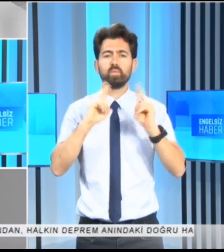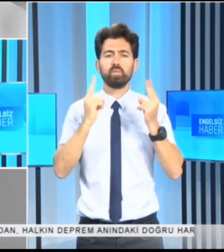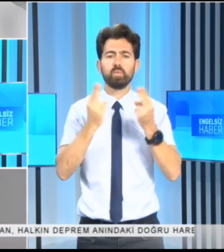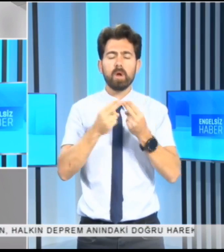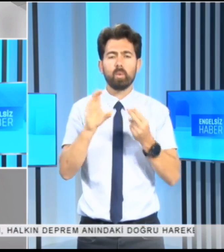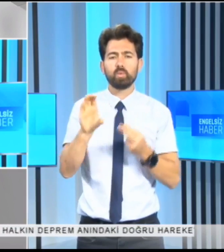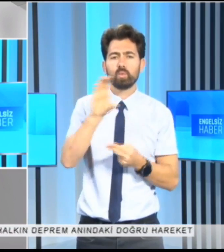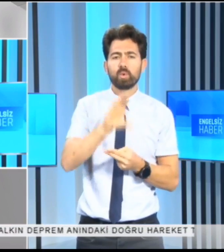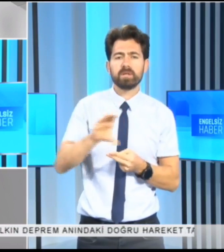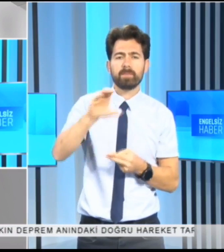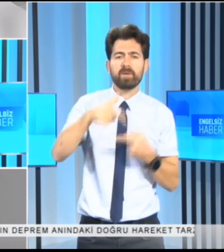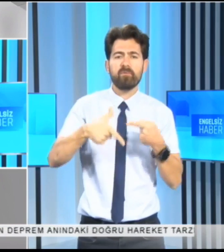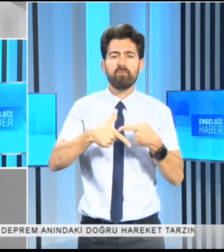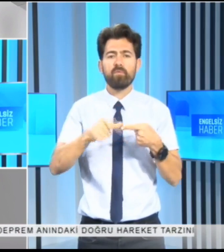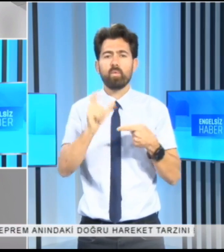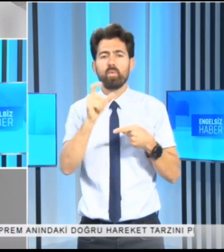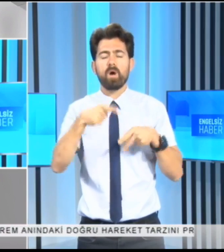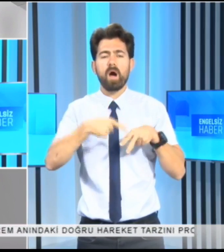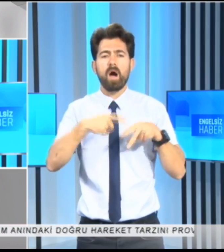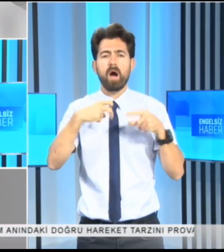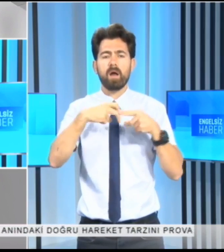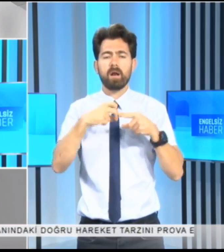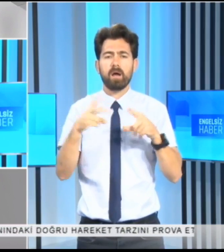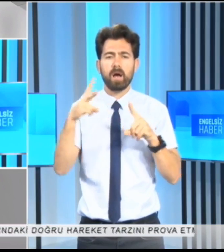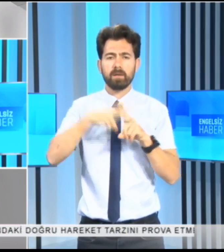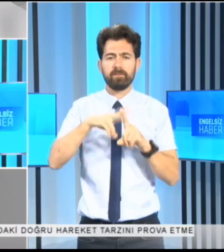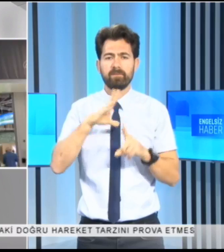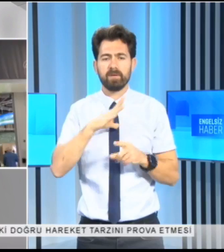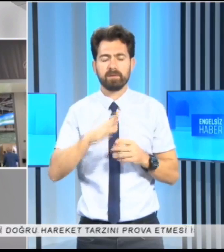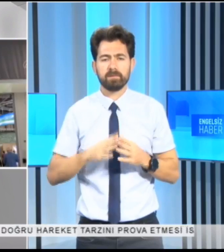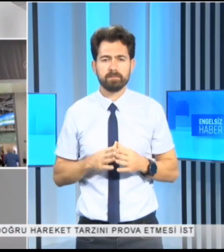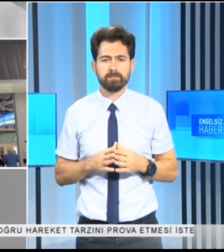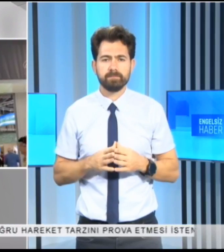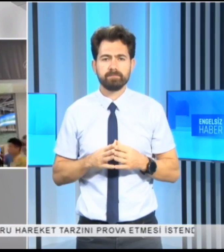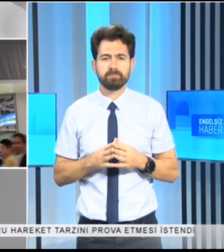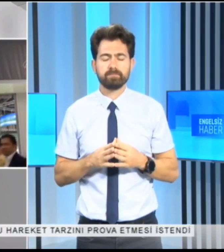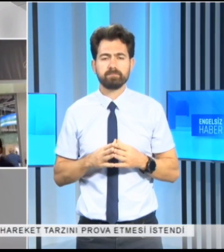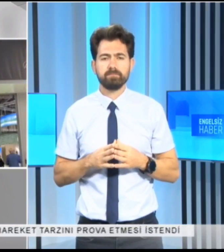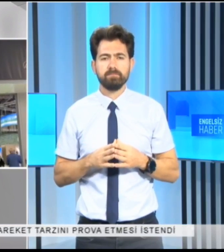Dünya Turizm fuarında temsil edildi